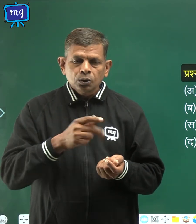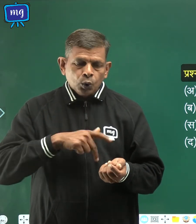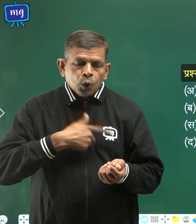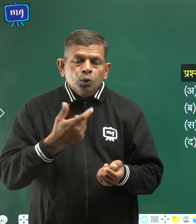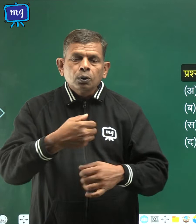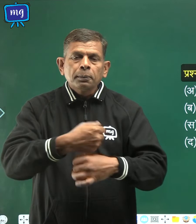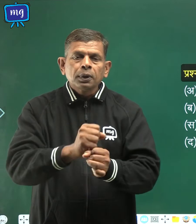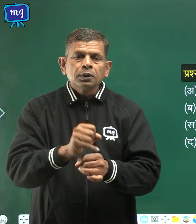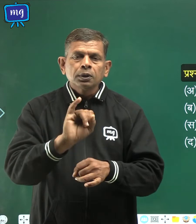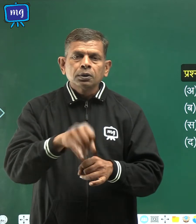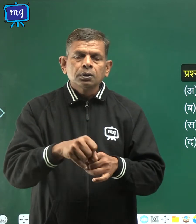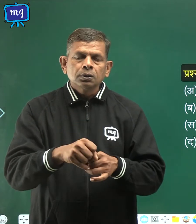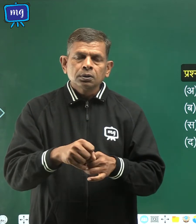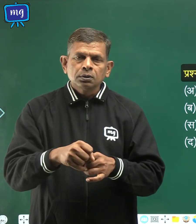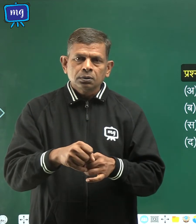स्वयं बनाते हैं